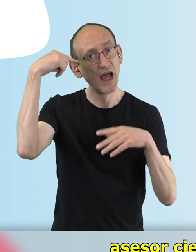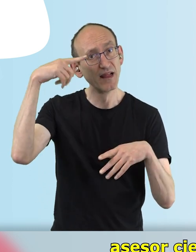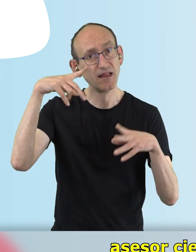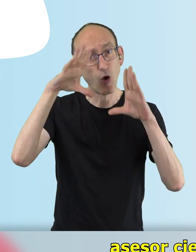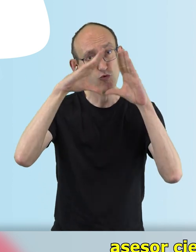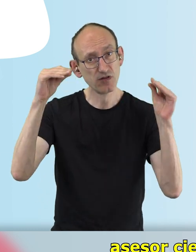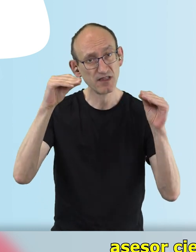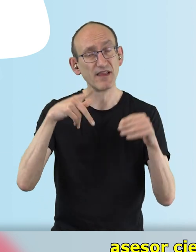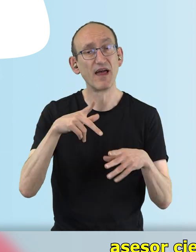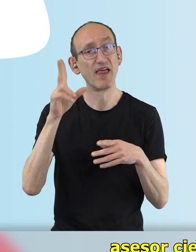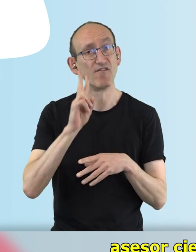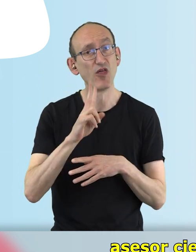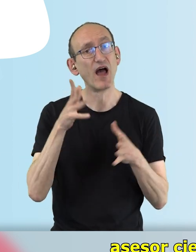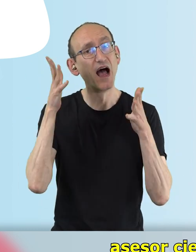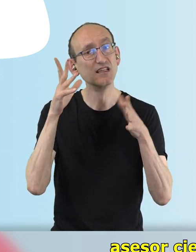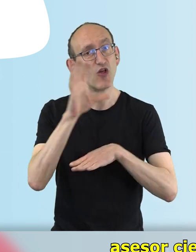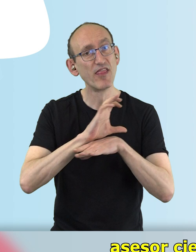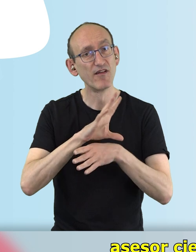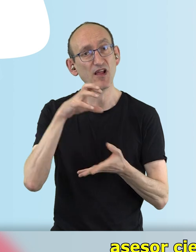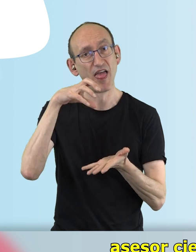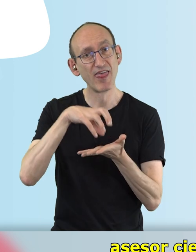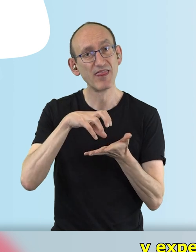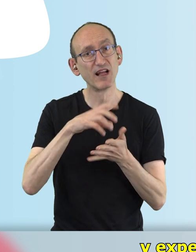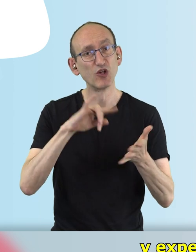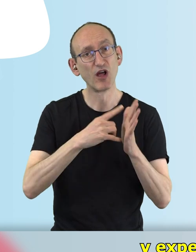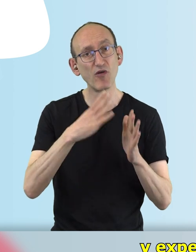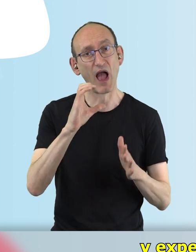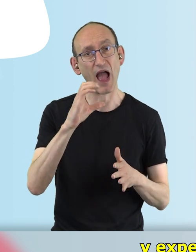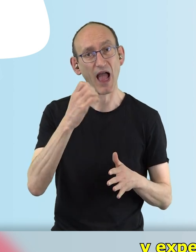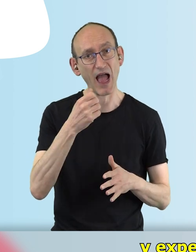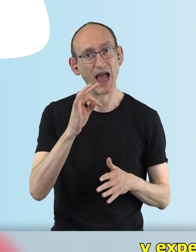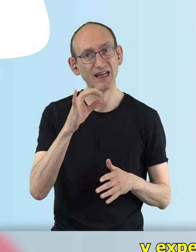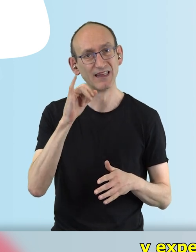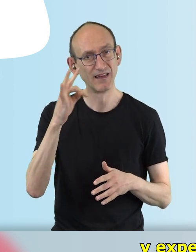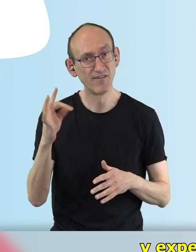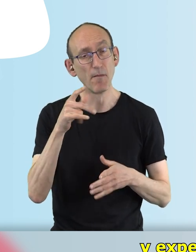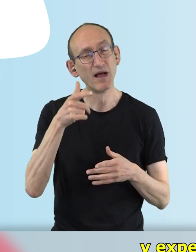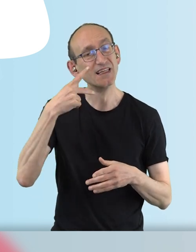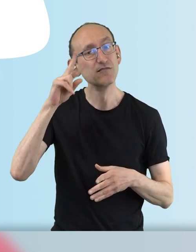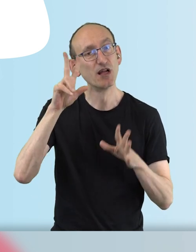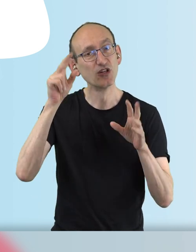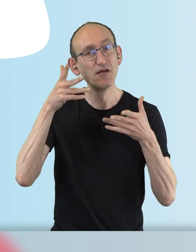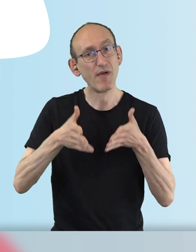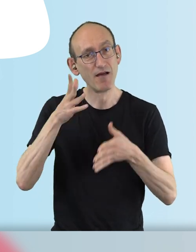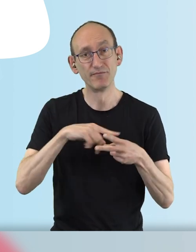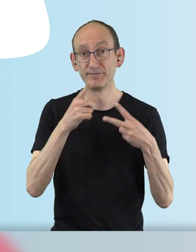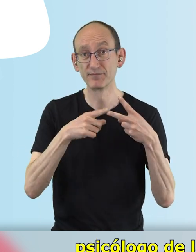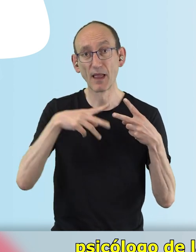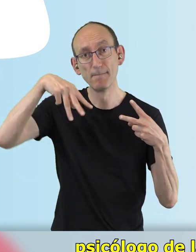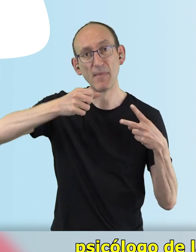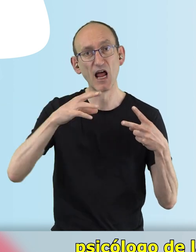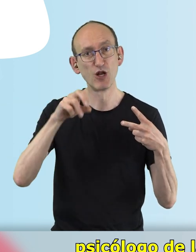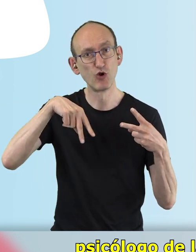Valladolid, asesor científico Centro Tecnológico CARTIF y experto en el campo de la robótica. A Manolo